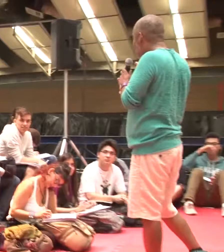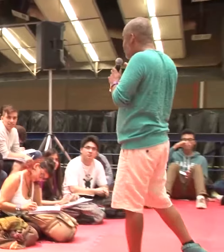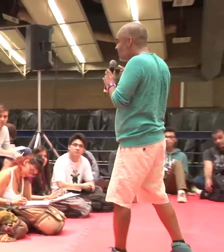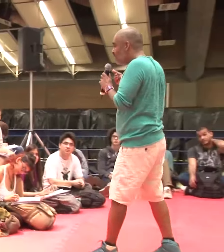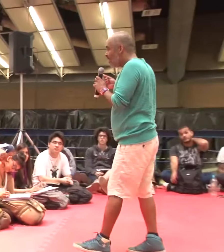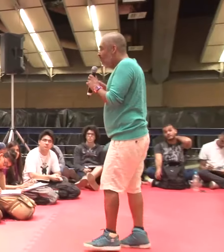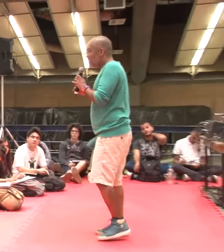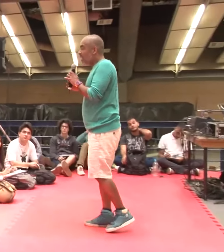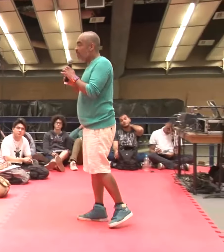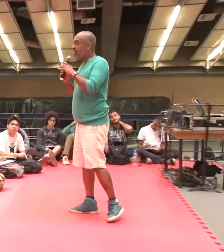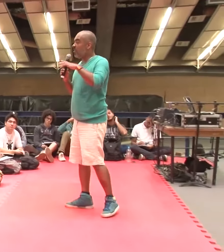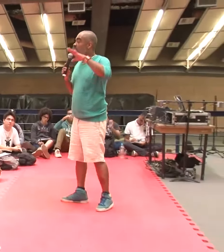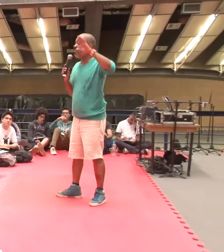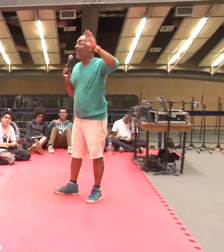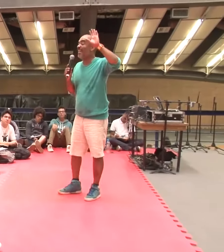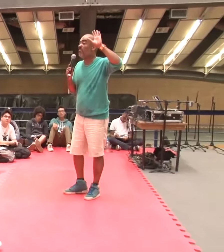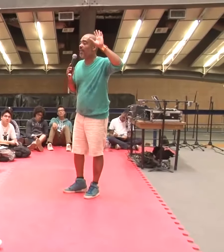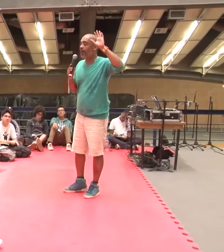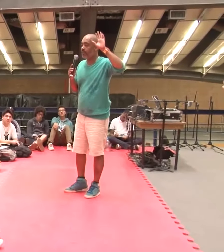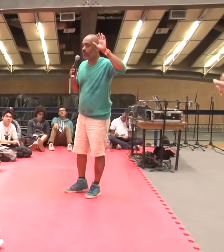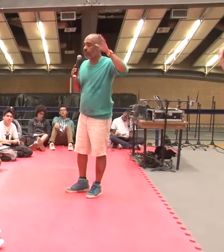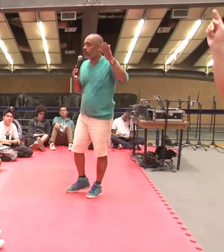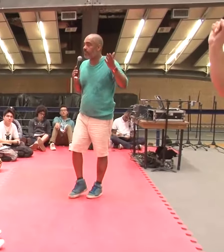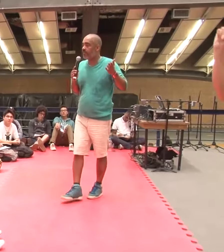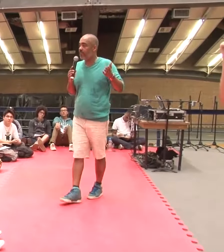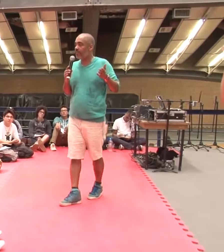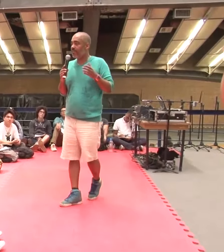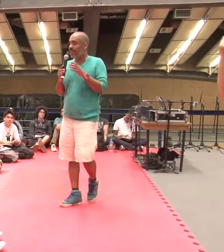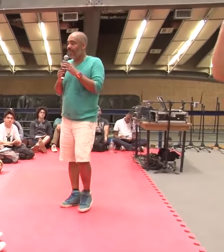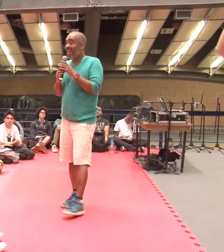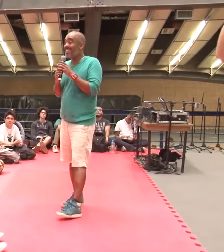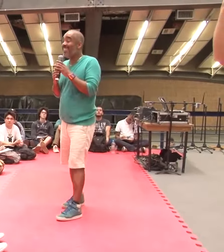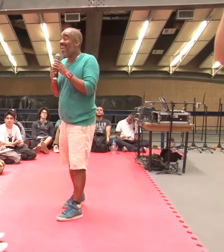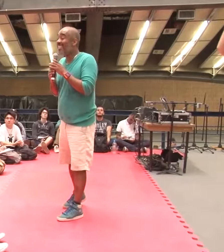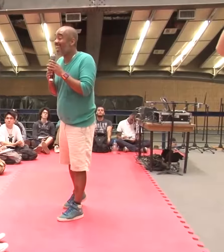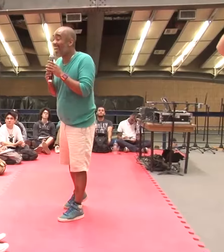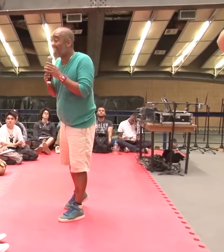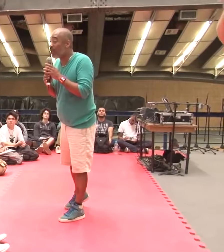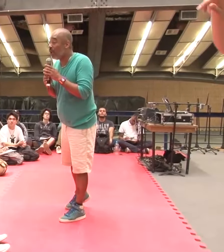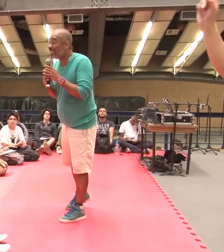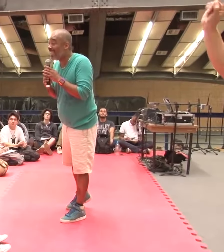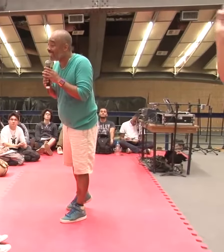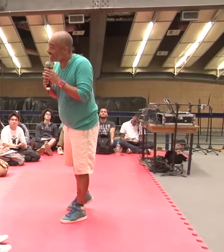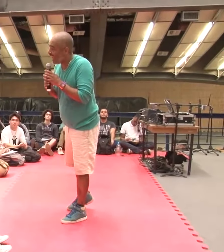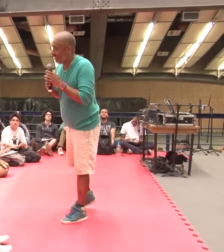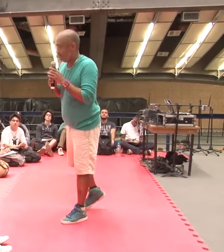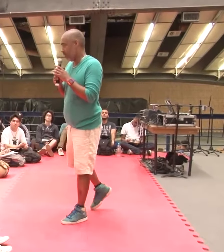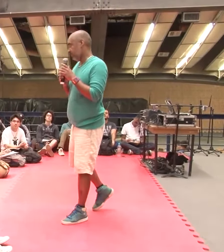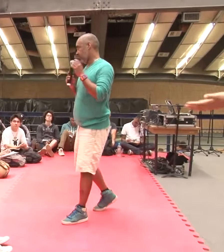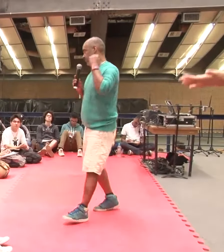das coisas. Mas não para o interior sobrenatural das coisas, porque isso não existe. É ciência, gato,